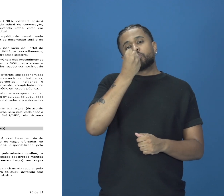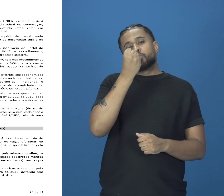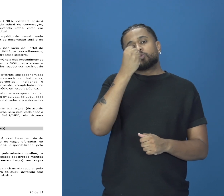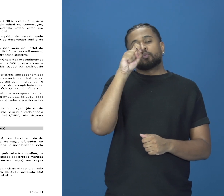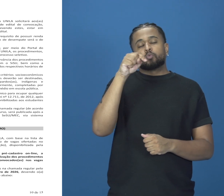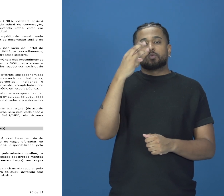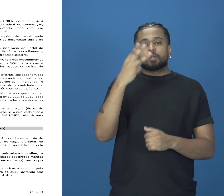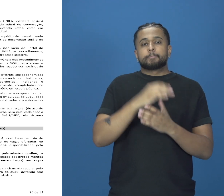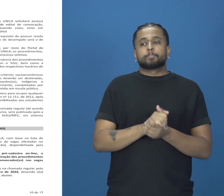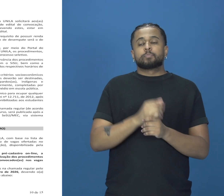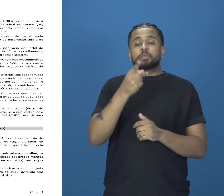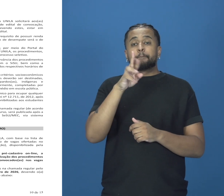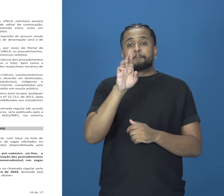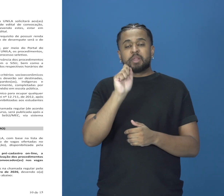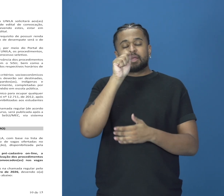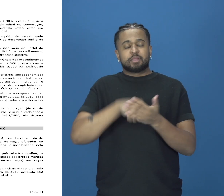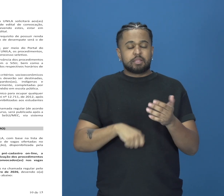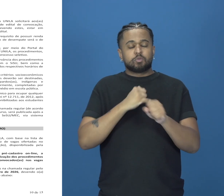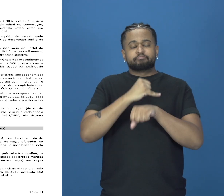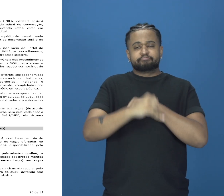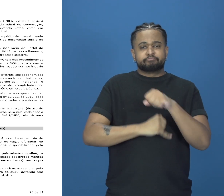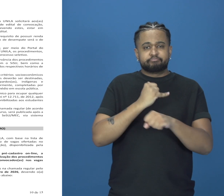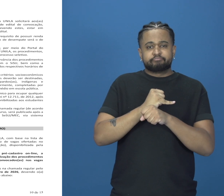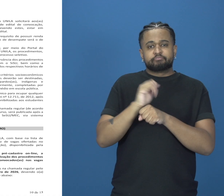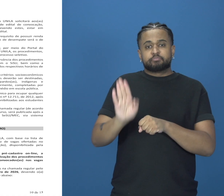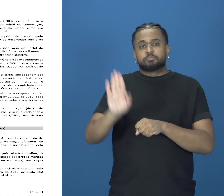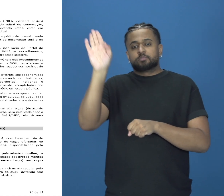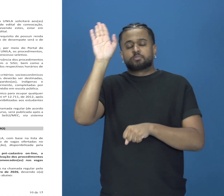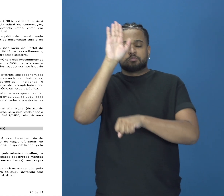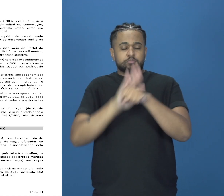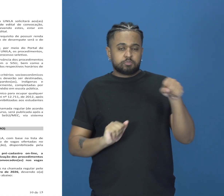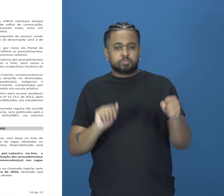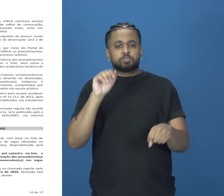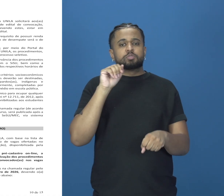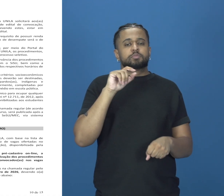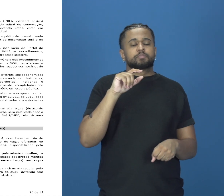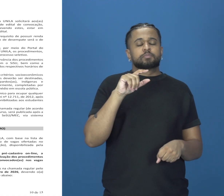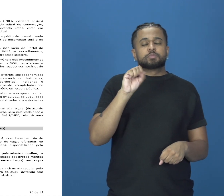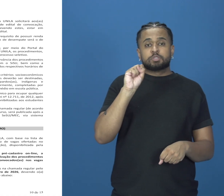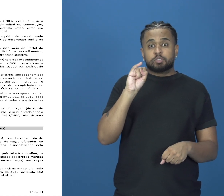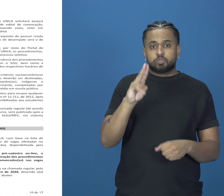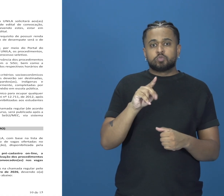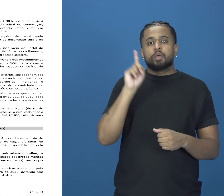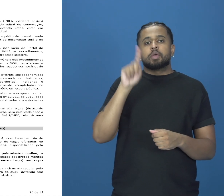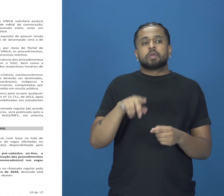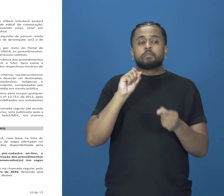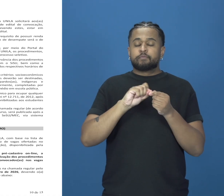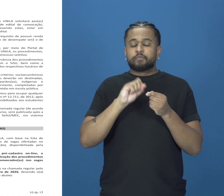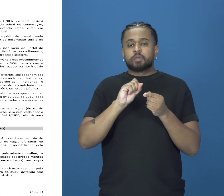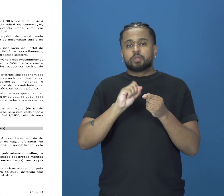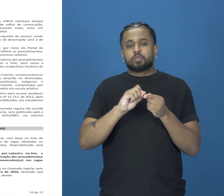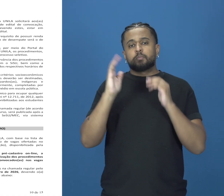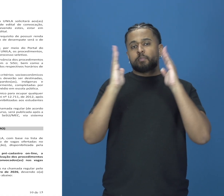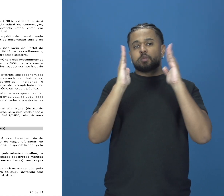8.3. O pré-cadastro online dos candidatos convocados na chamada regular pelo SISU será